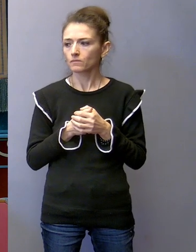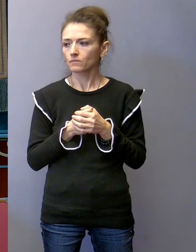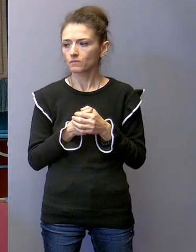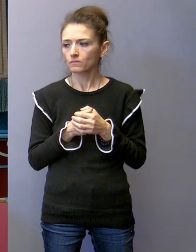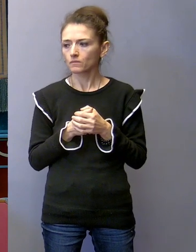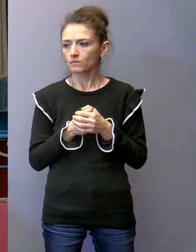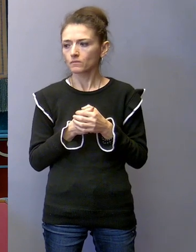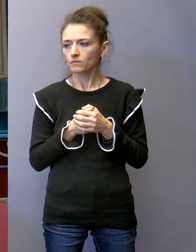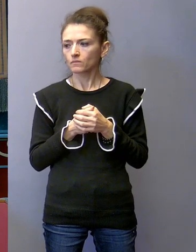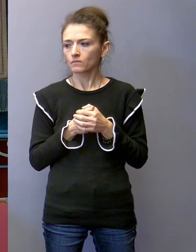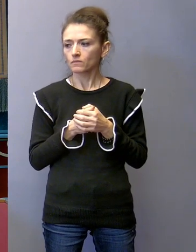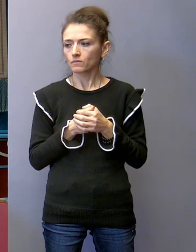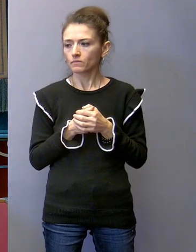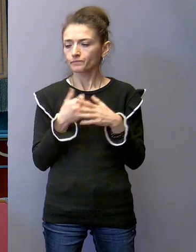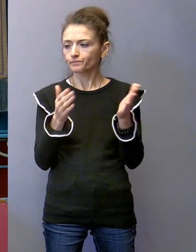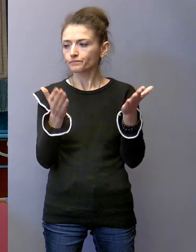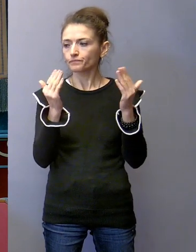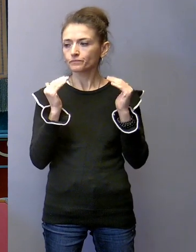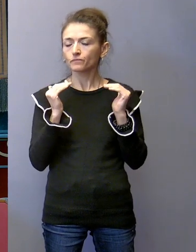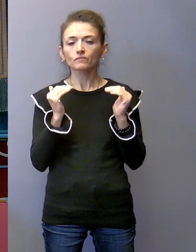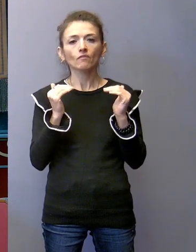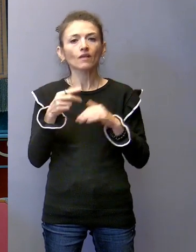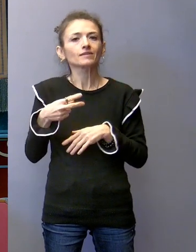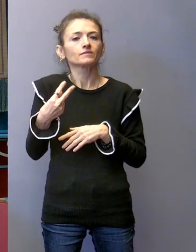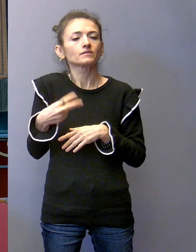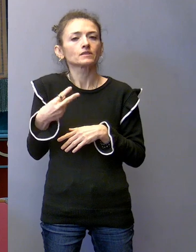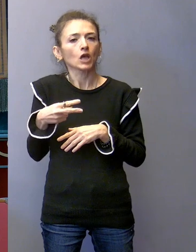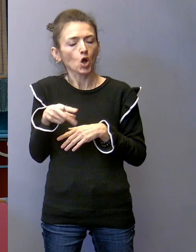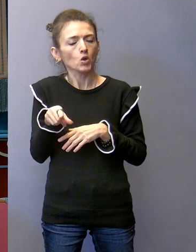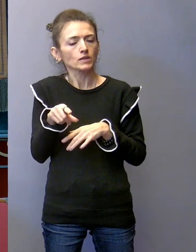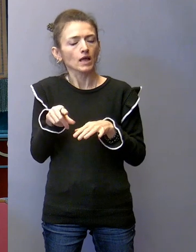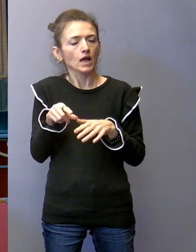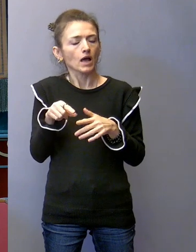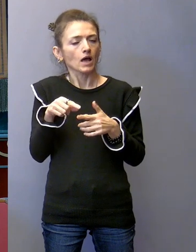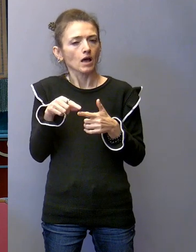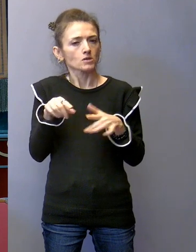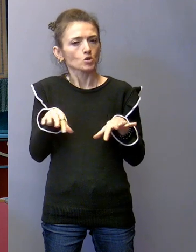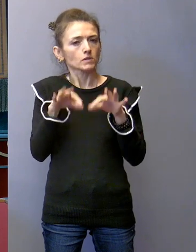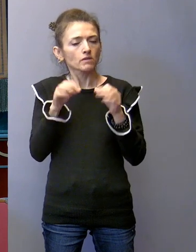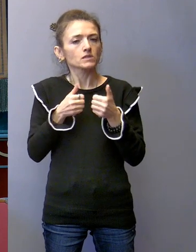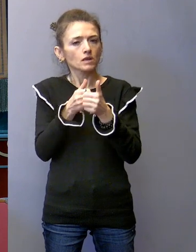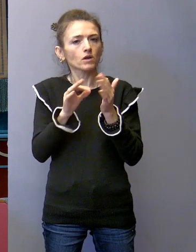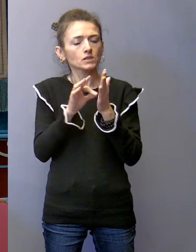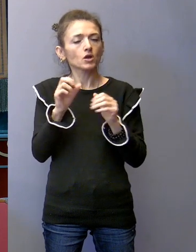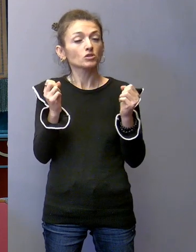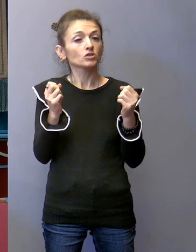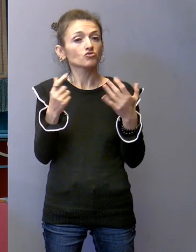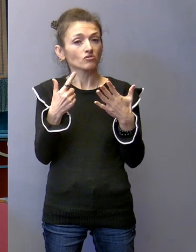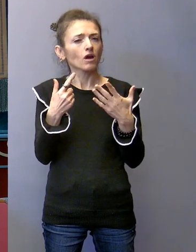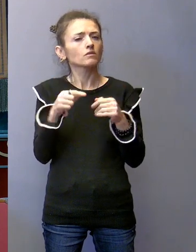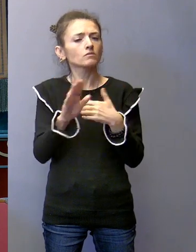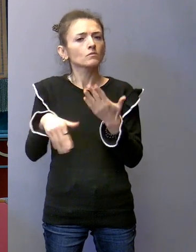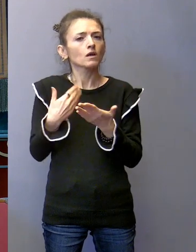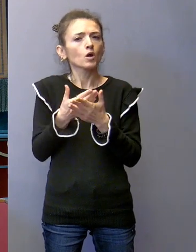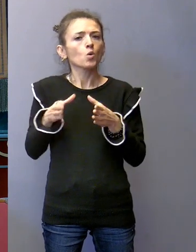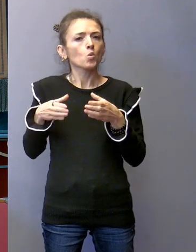passiamo adesso alla illustrazione della seconda questione sospensiva ai sensi dell'articolo 17 quello presentata dal